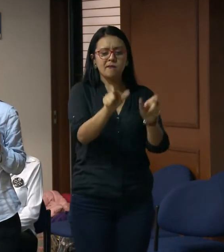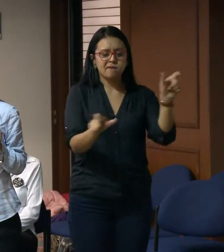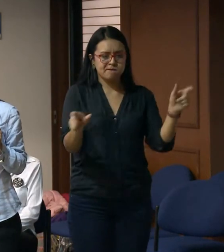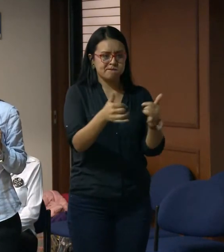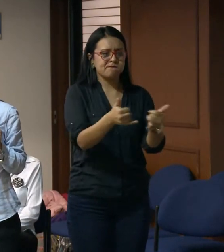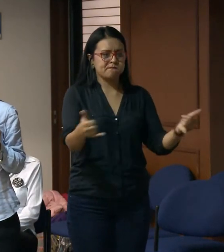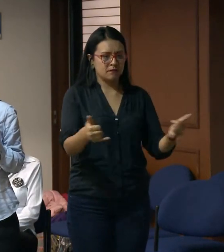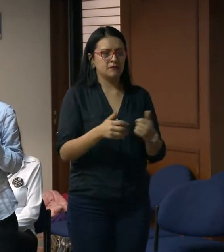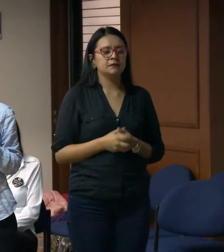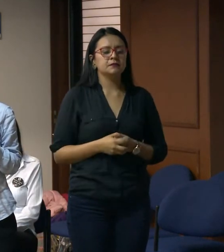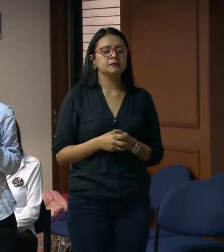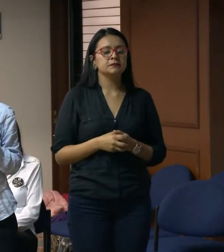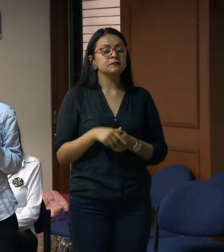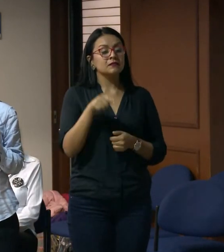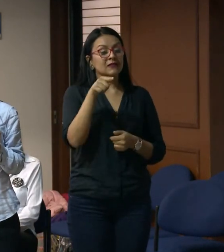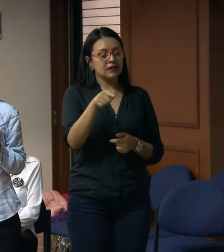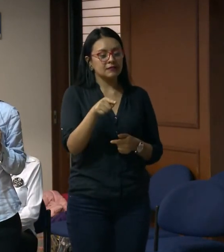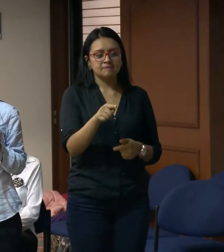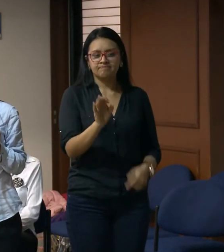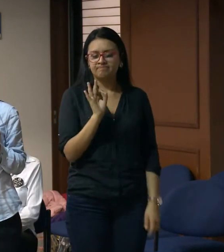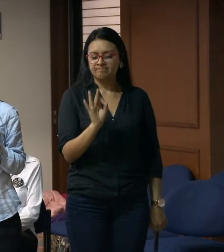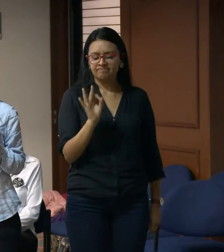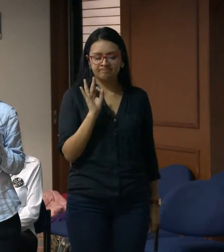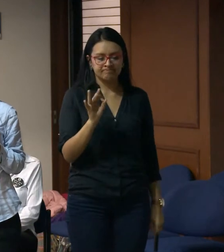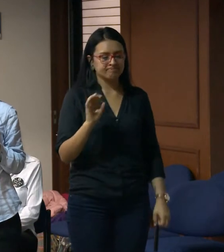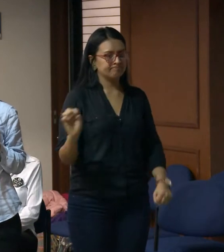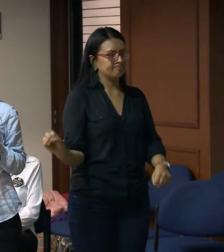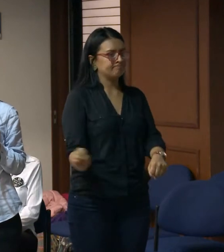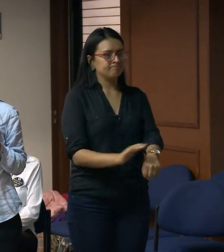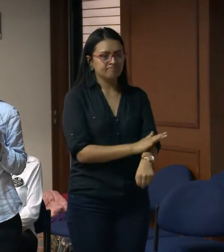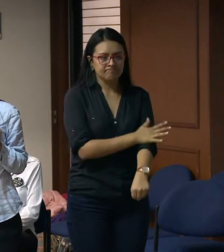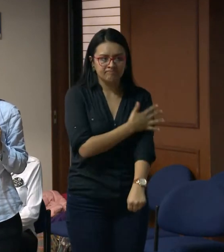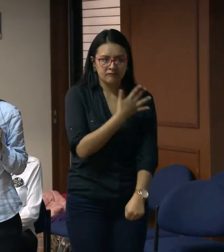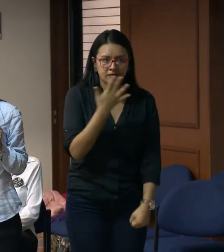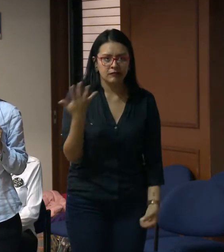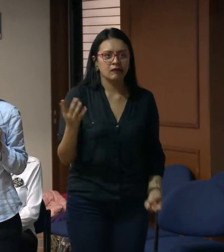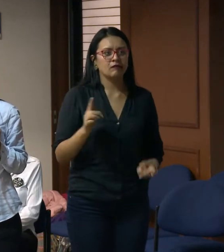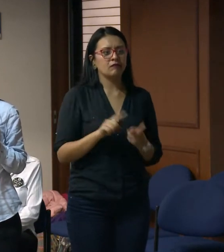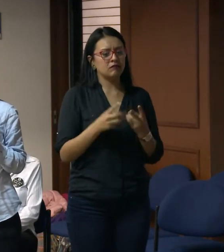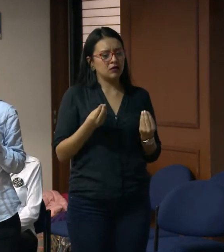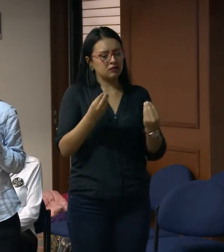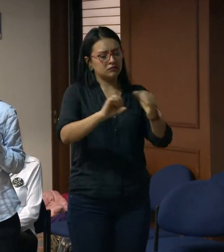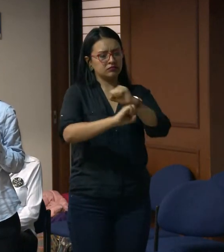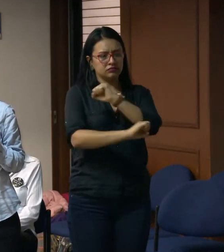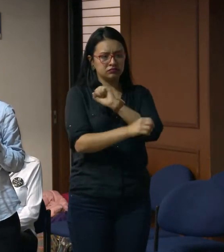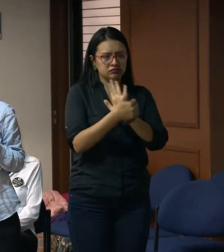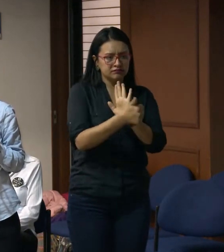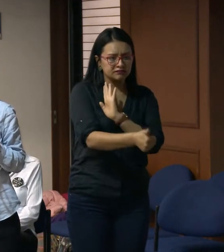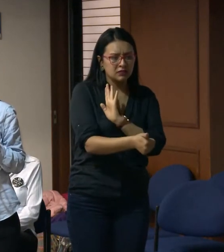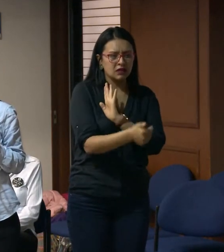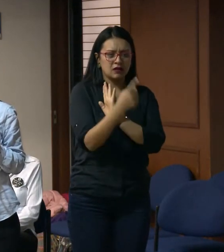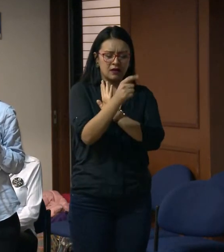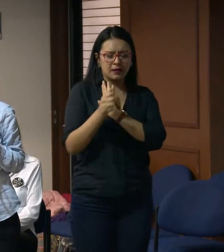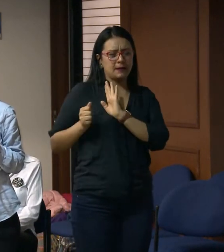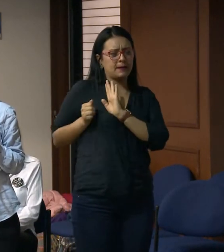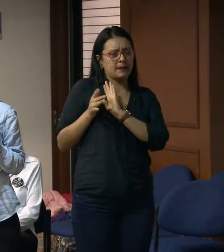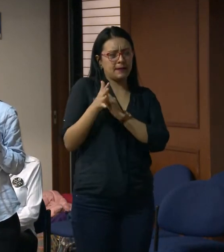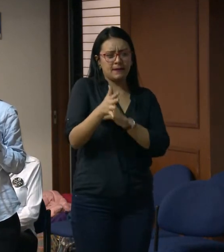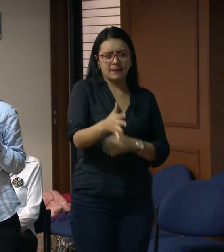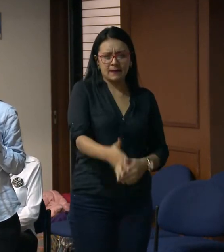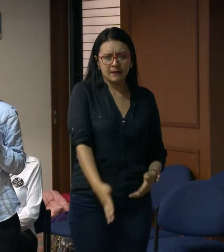personas. Esta es la oportunidad para sensibilizar, para potenciar habilidades, para describir,